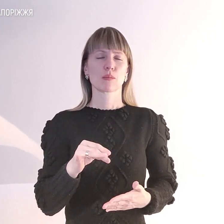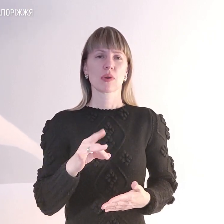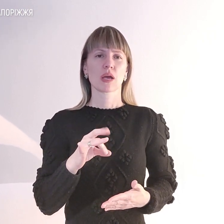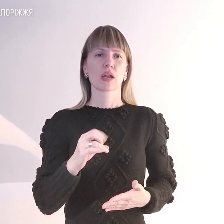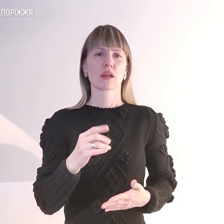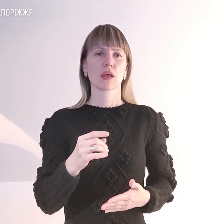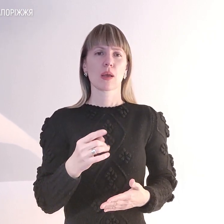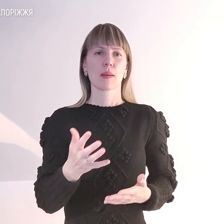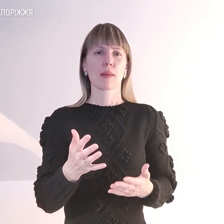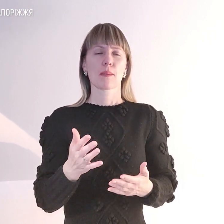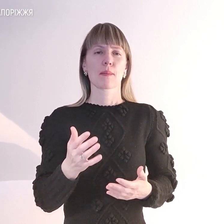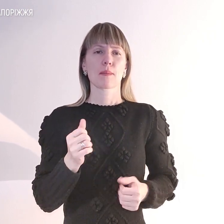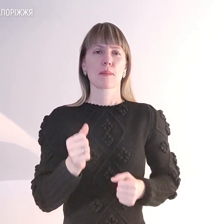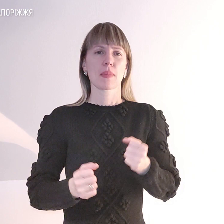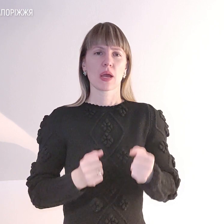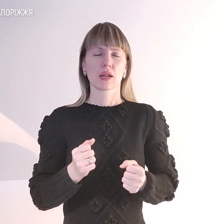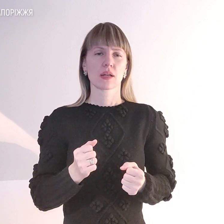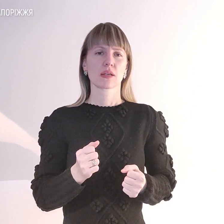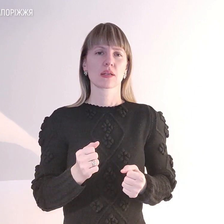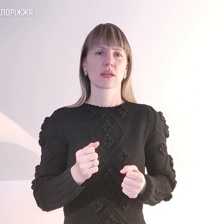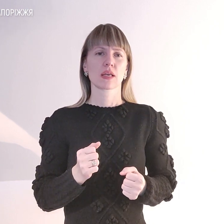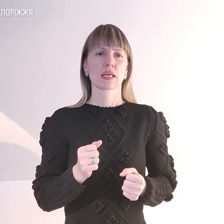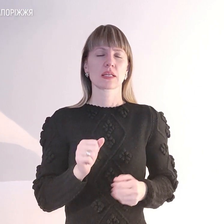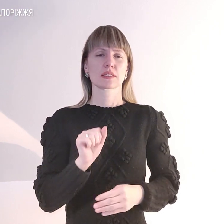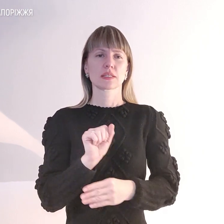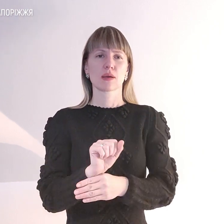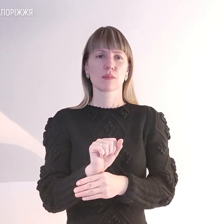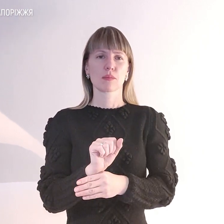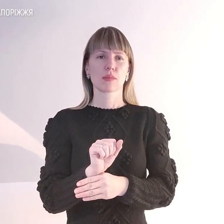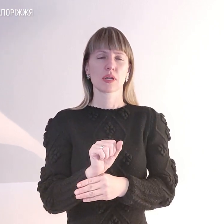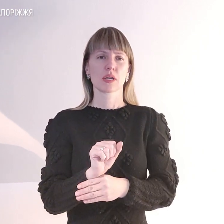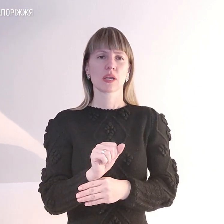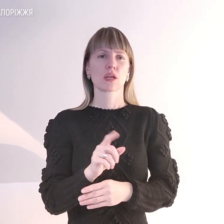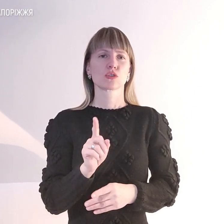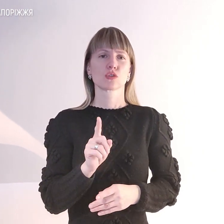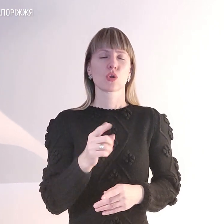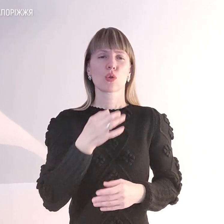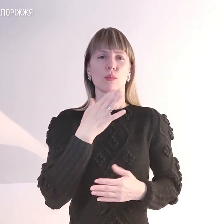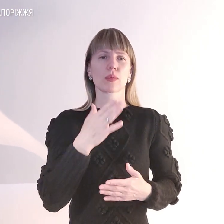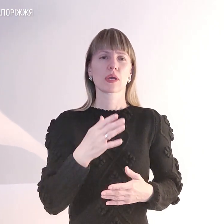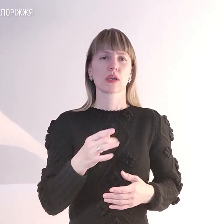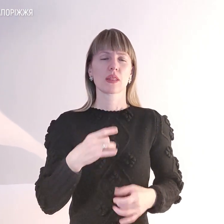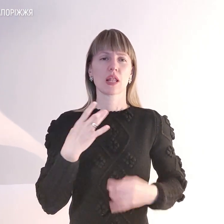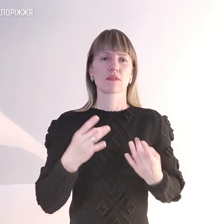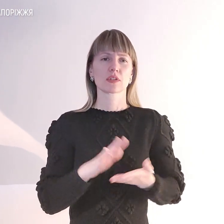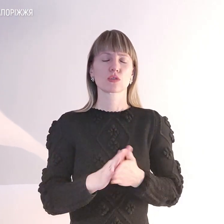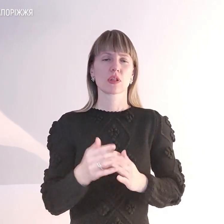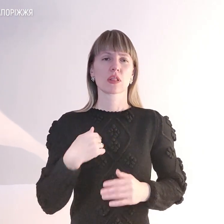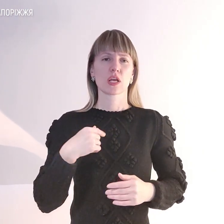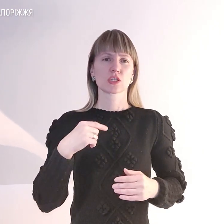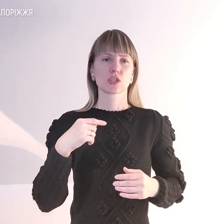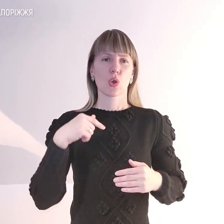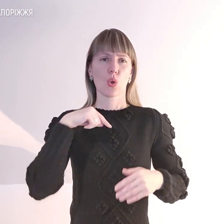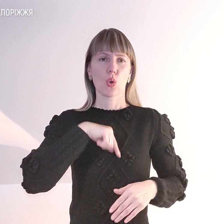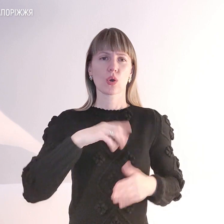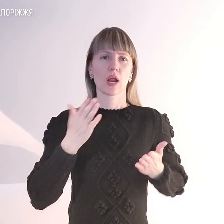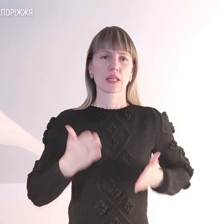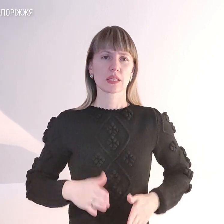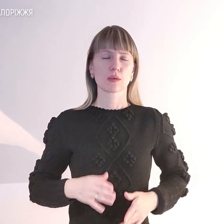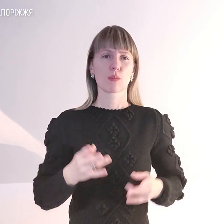та замри. Що це означає? Що в будь-якій стресовій ситуації наш організм, він потребує цих